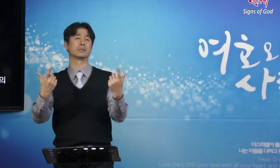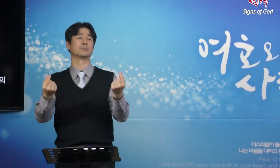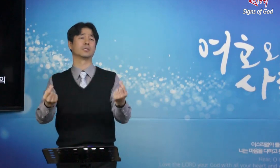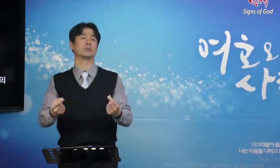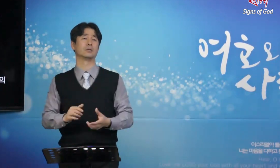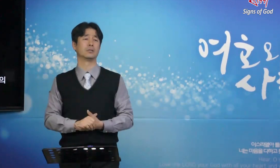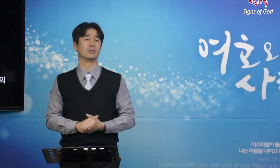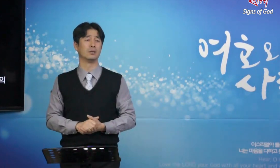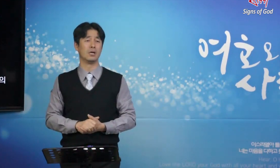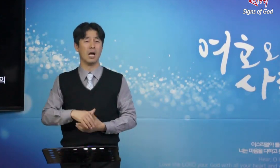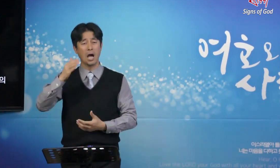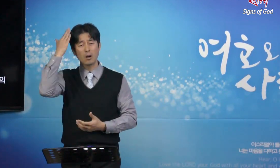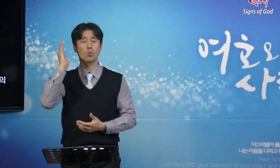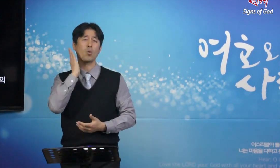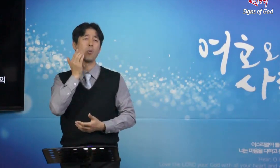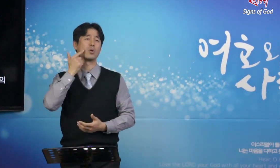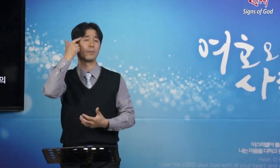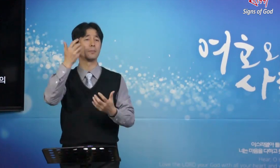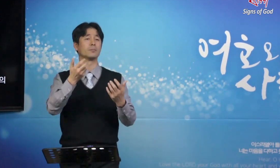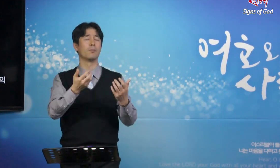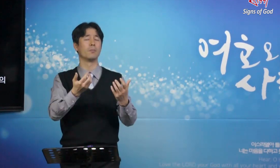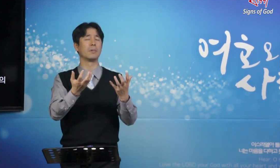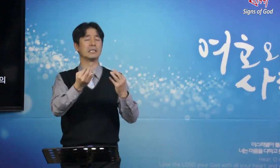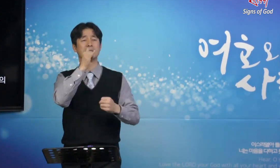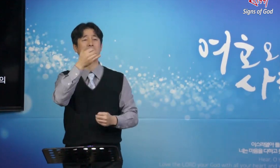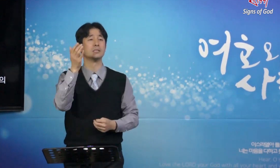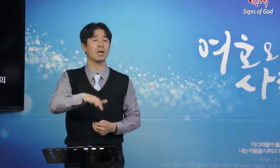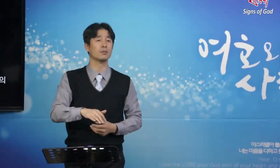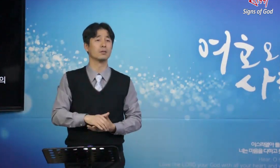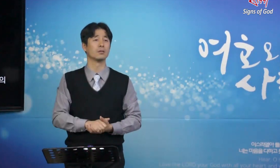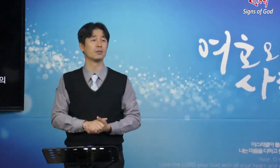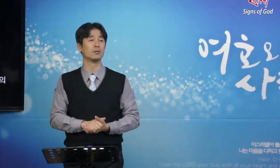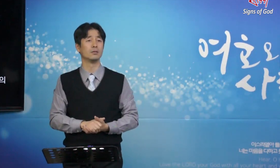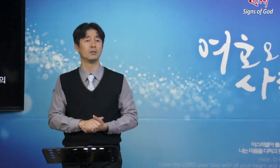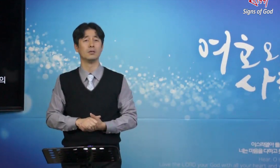여러분들 잘 아시는 것처럼 한국에 많은 농인 목사님들이 있지만